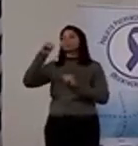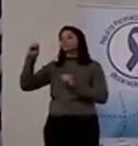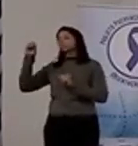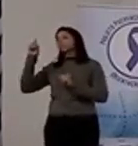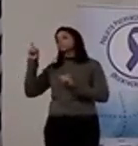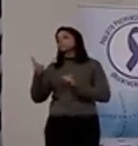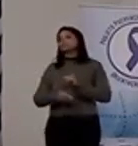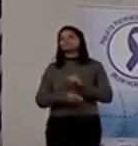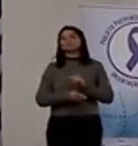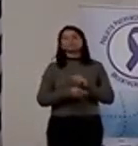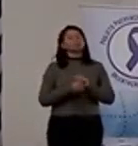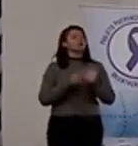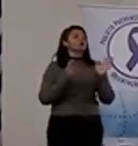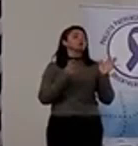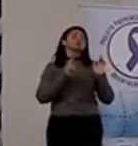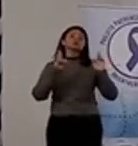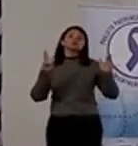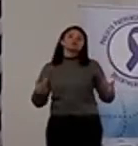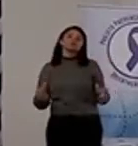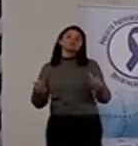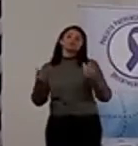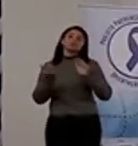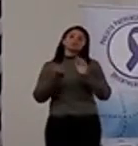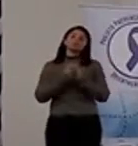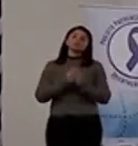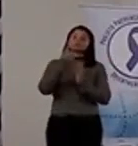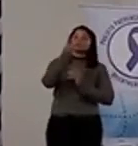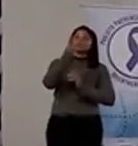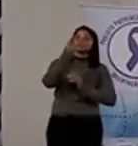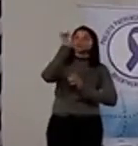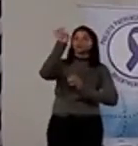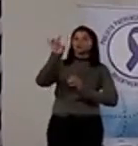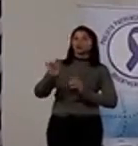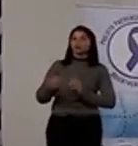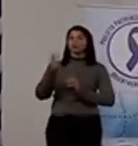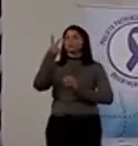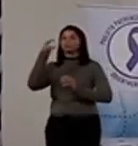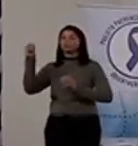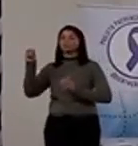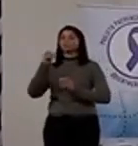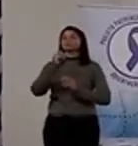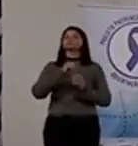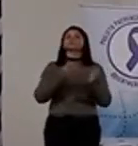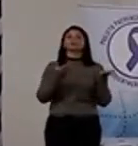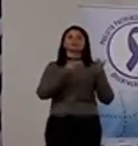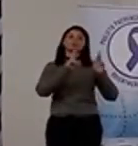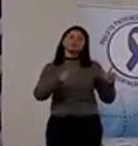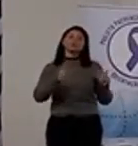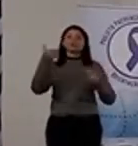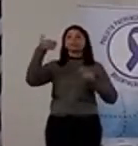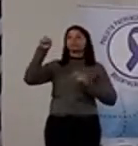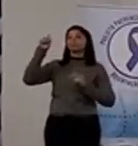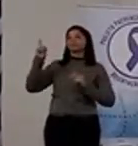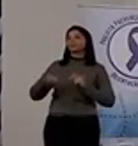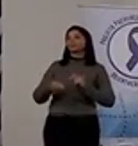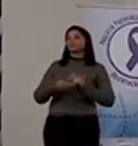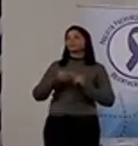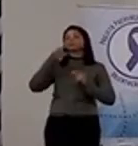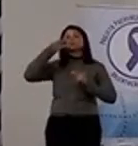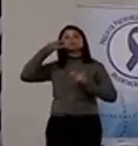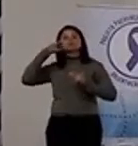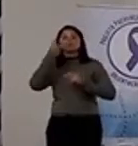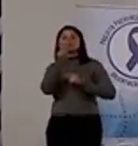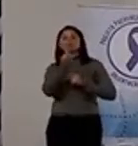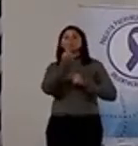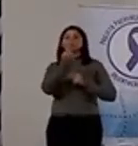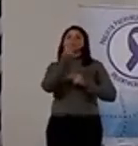você vê que é bem diferente, né? 1 em cada 200 mil para 1 em cada 10 mil. Síndrome de Down, 1 em cada 1000. Então